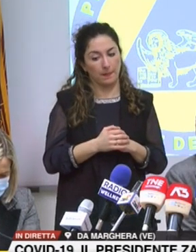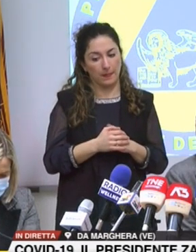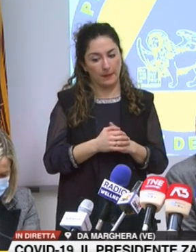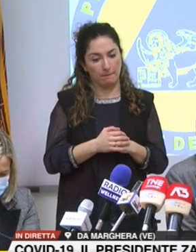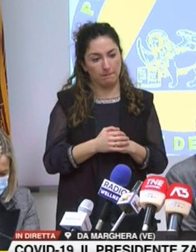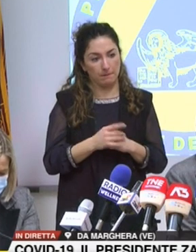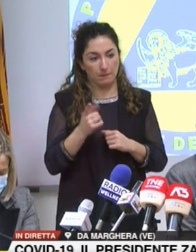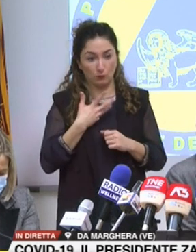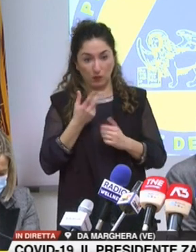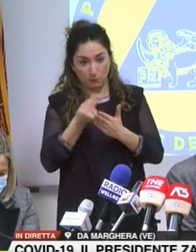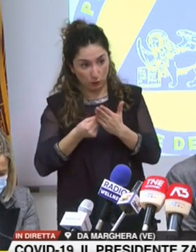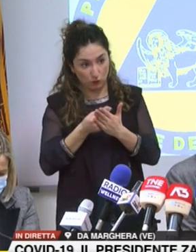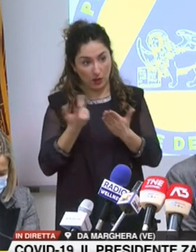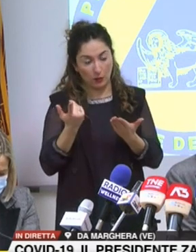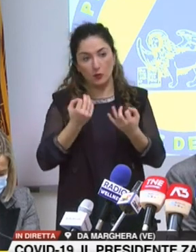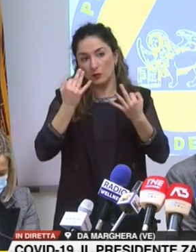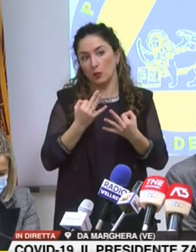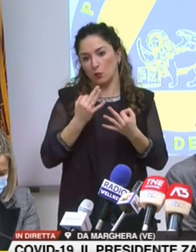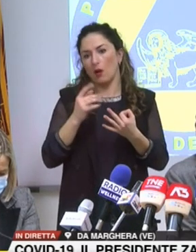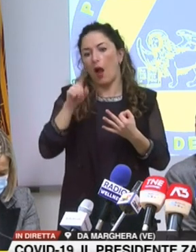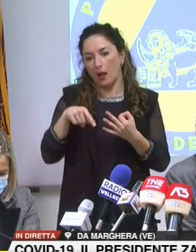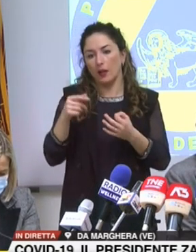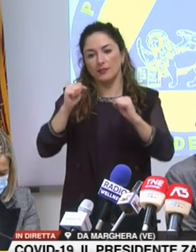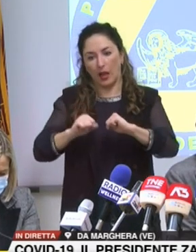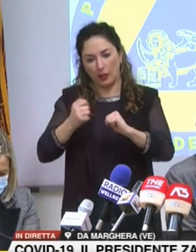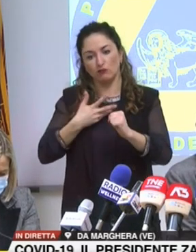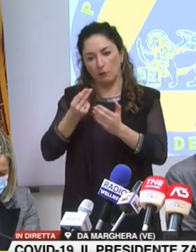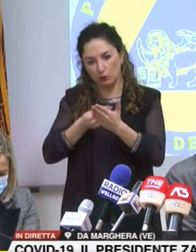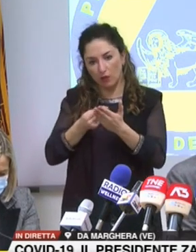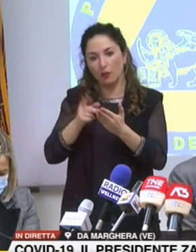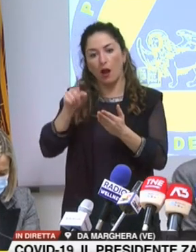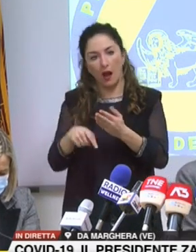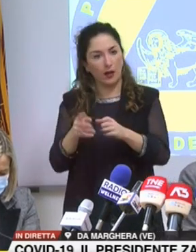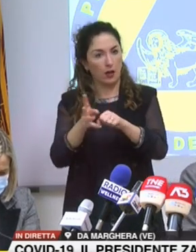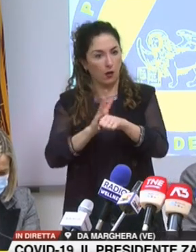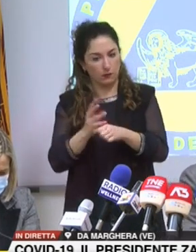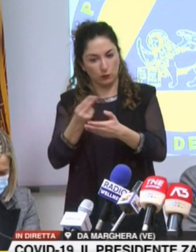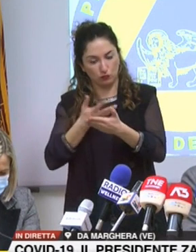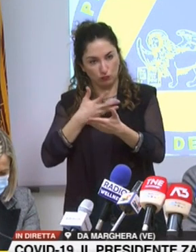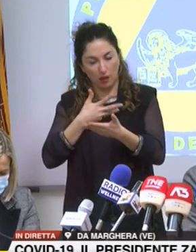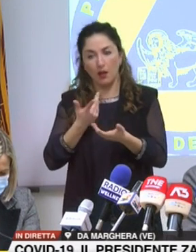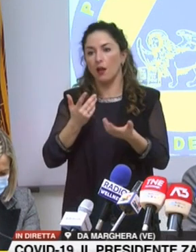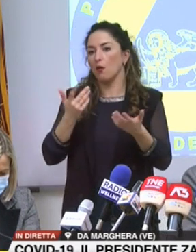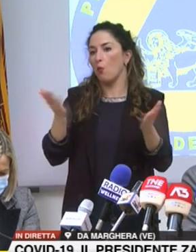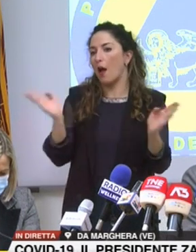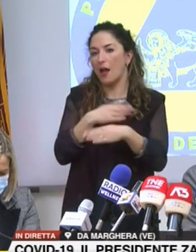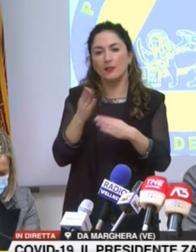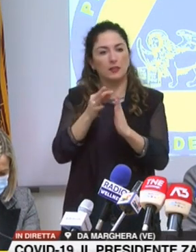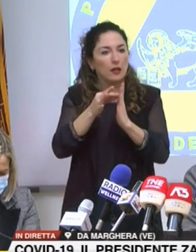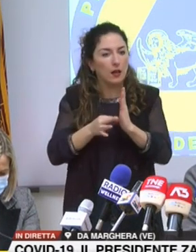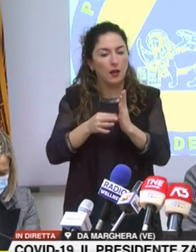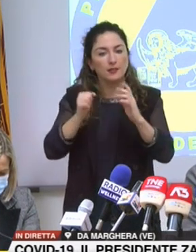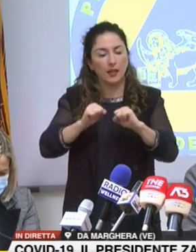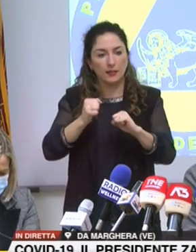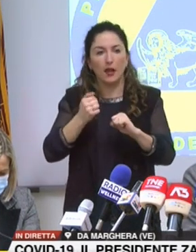una progettualità, immagino ce l'avrà anche per la sanità, no? Ce l'avrà anche per il Covid, ce l'avrà per tutte le misure di sanità pubblica, avrà